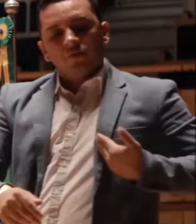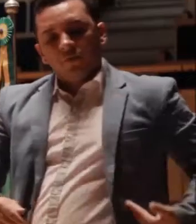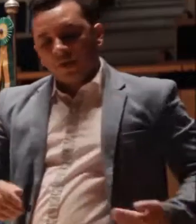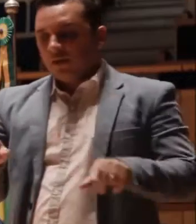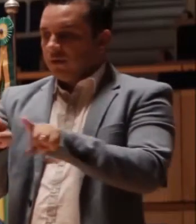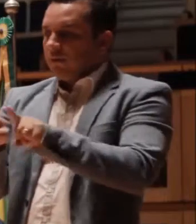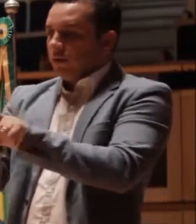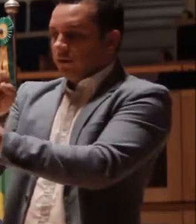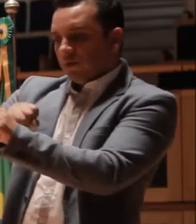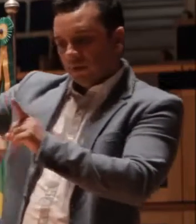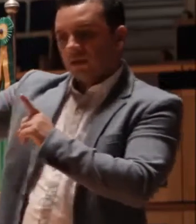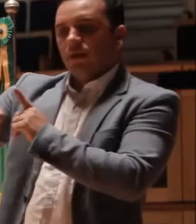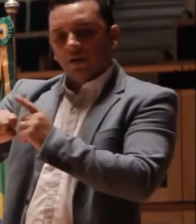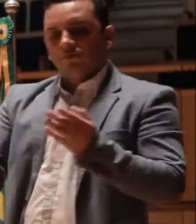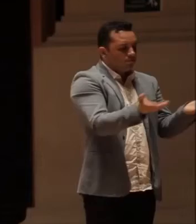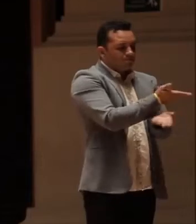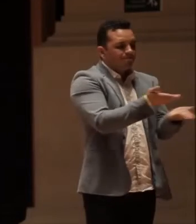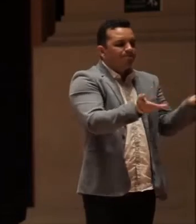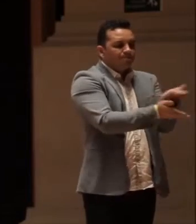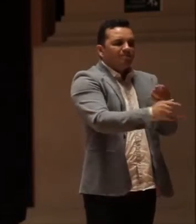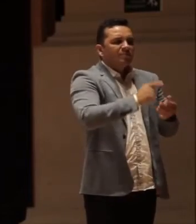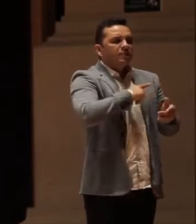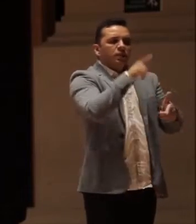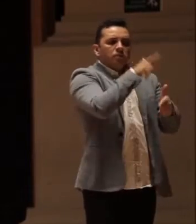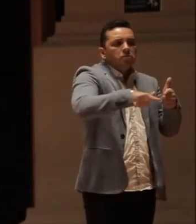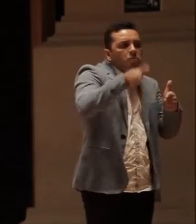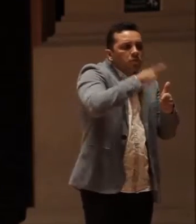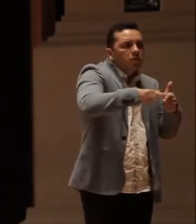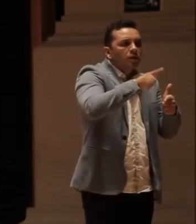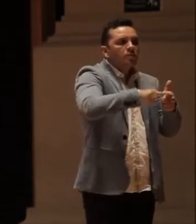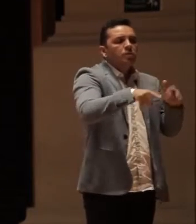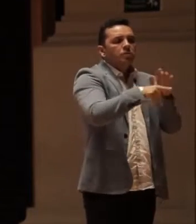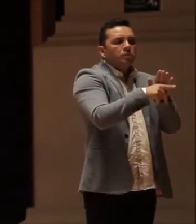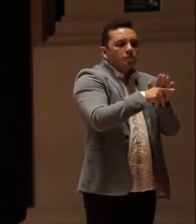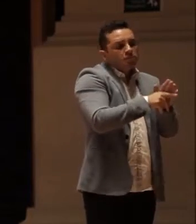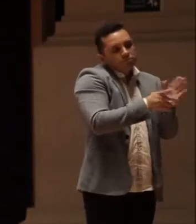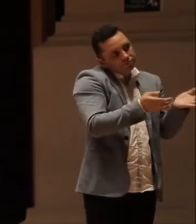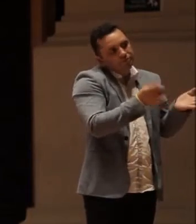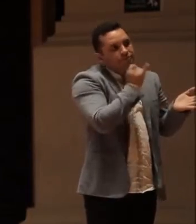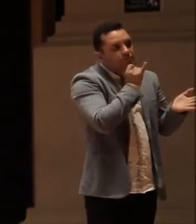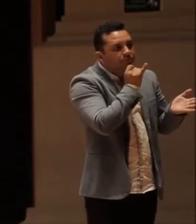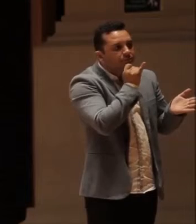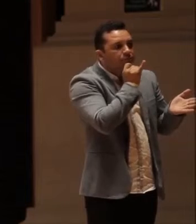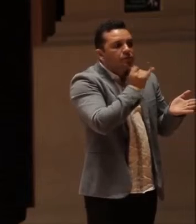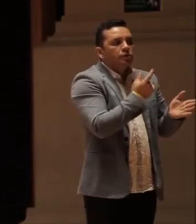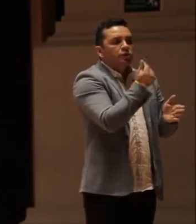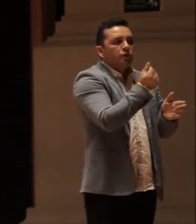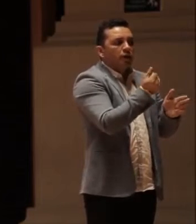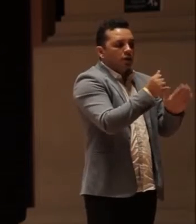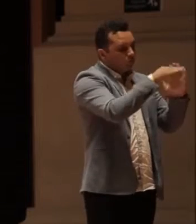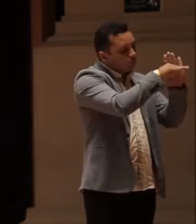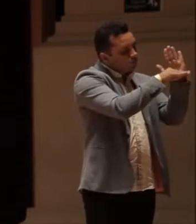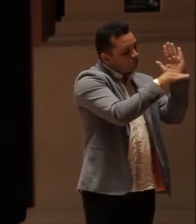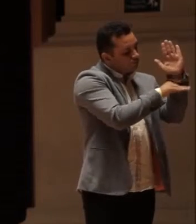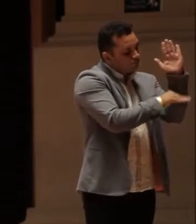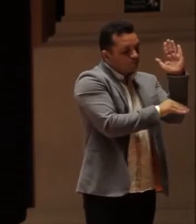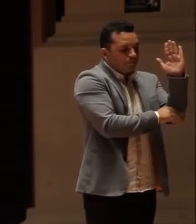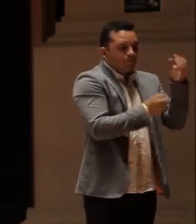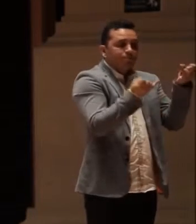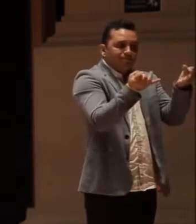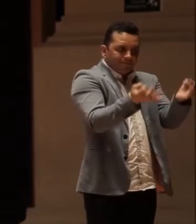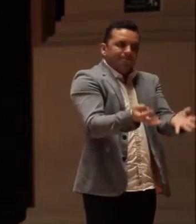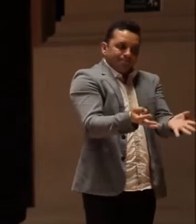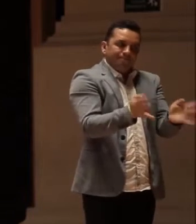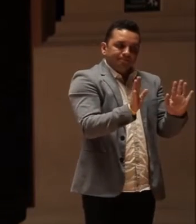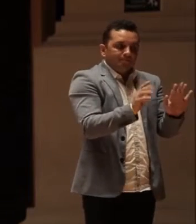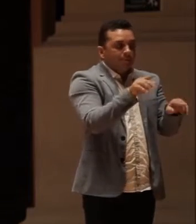em problemas de ordem burocrática, como de prestação de contas, por exemplo. Bom, eu queria fazer uma parte aqui